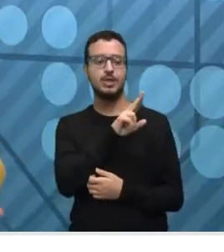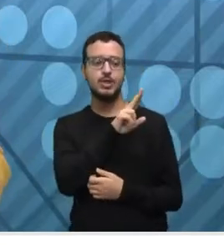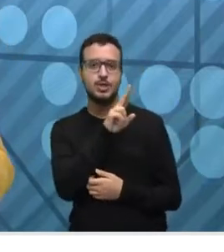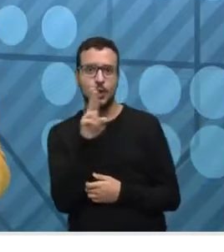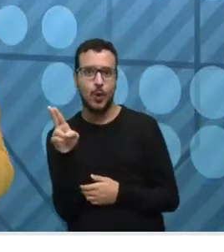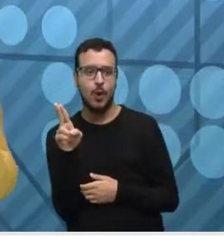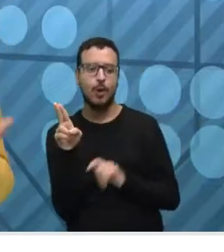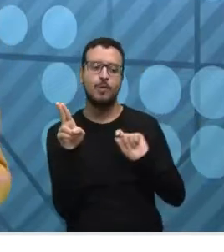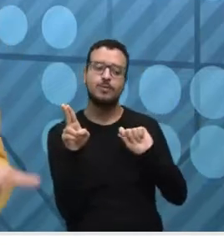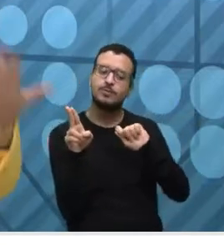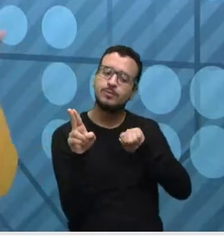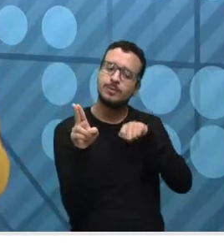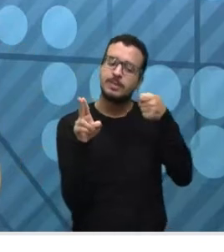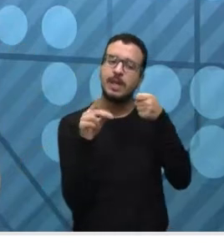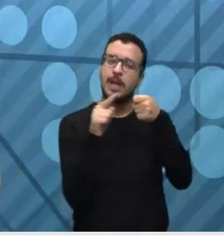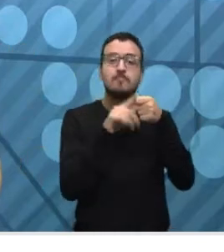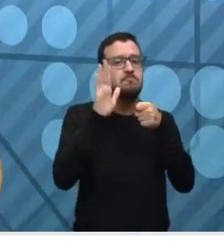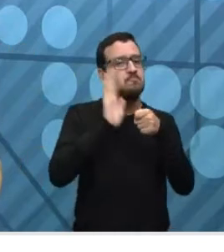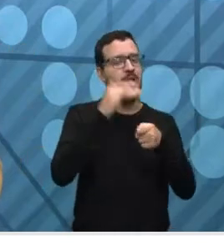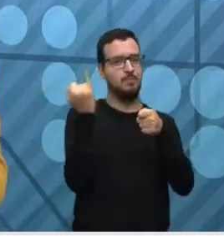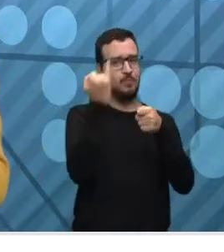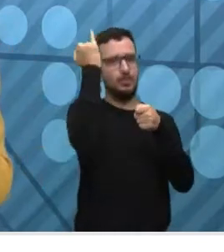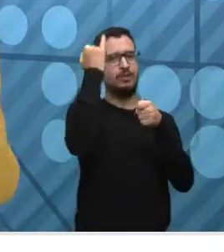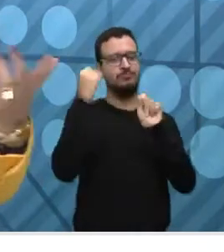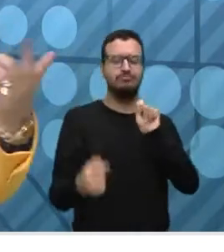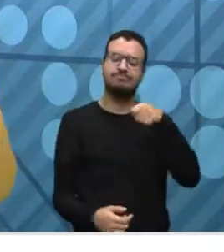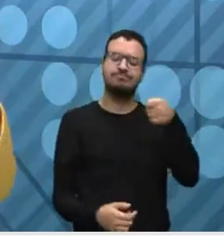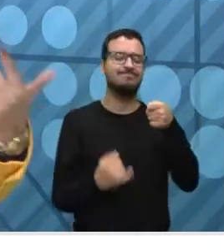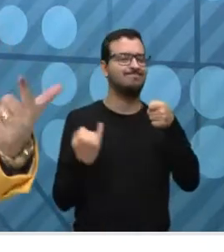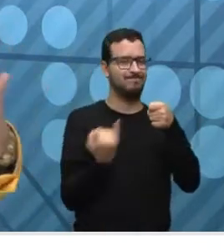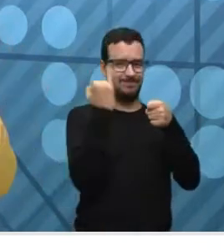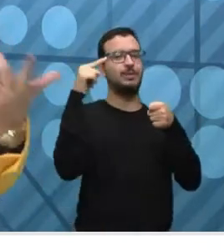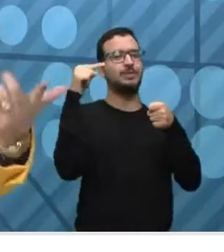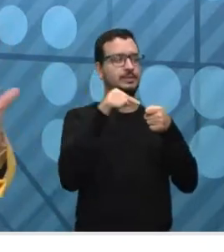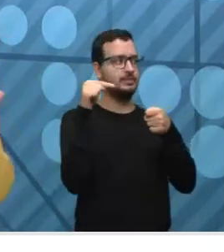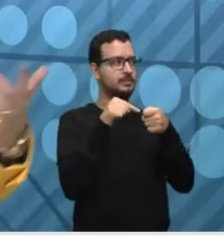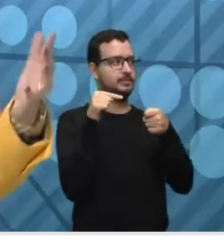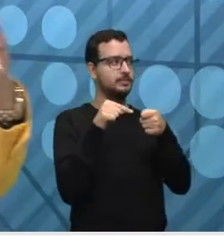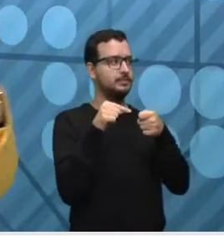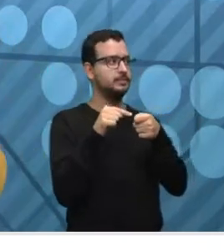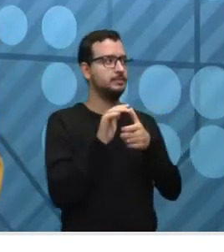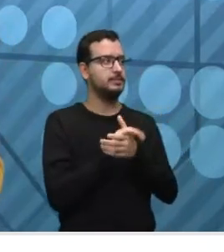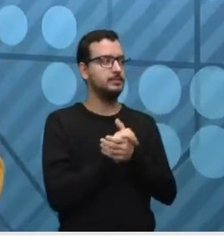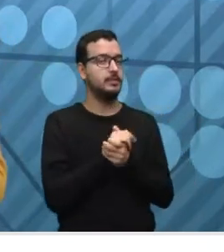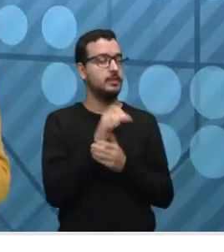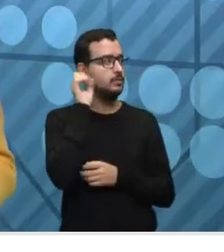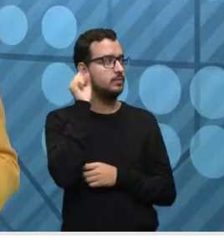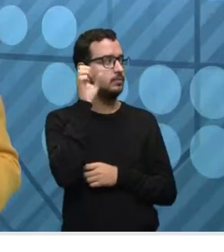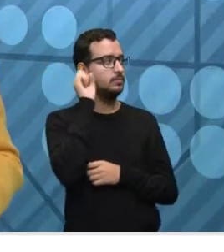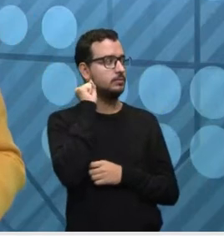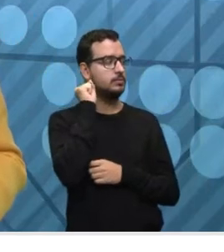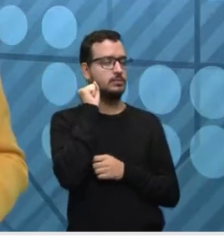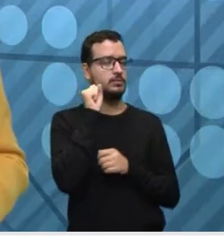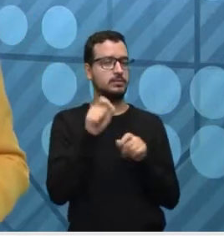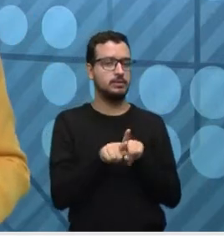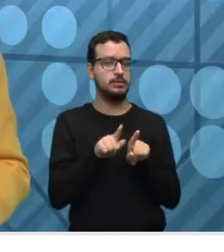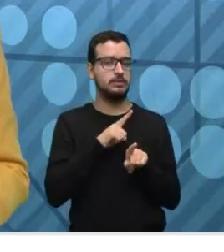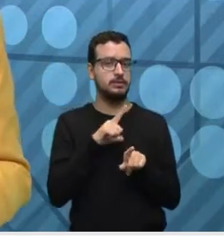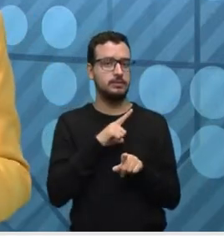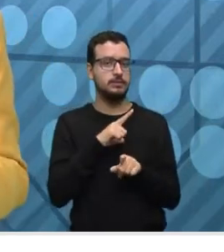mais importante para o surdo é o sinal, porque sempre eles vão se identificando pelo sinal e os ouvintes que fazem parte também têm